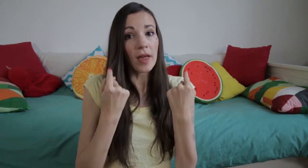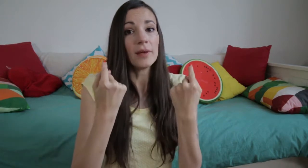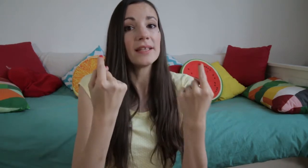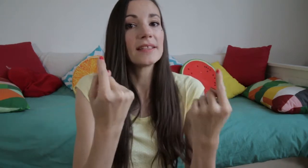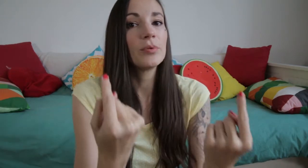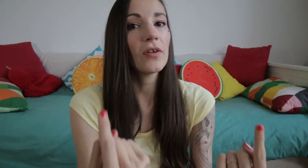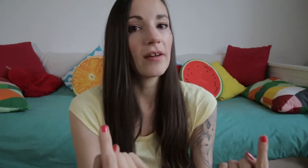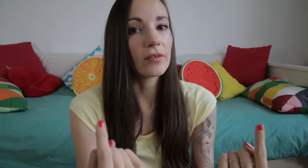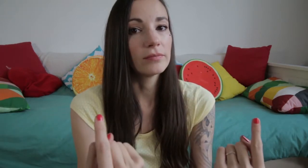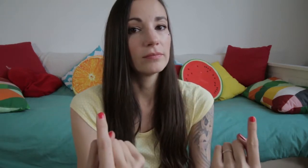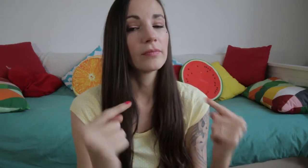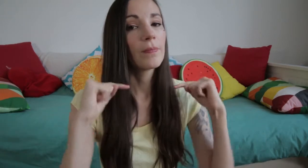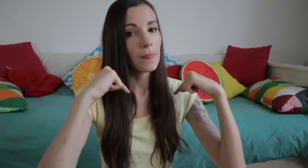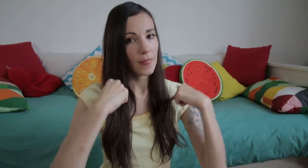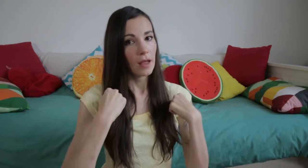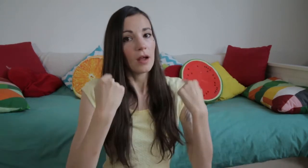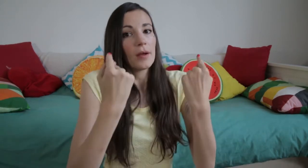amène les épaules en avant.